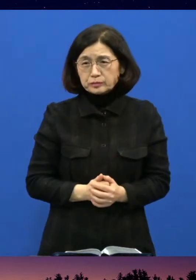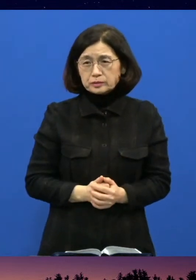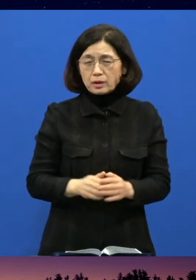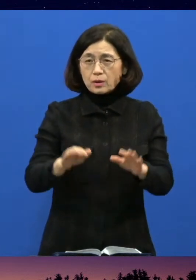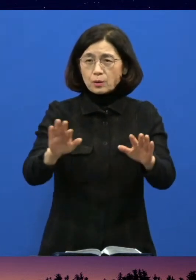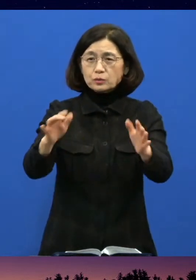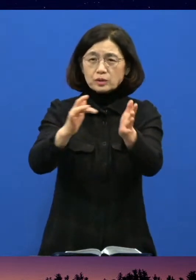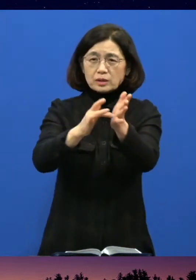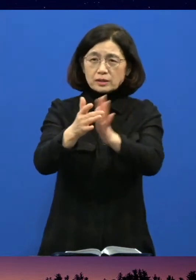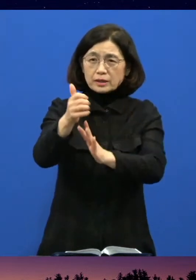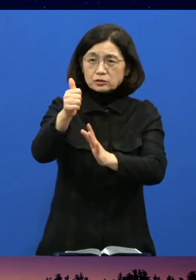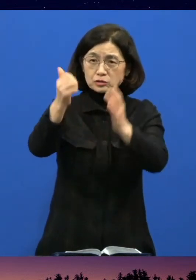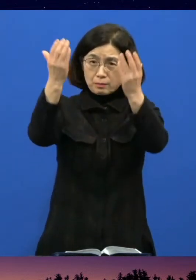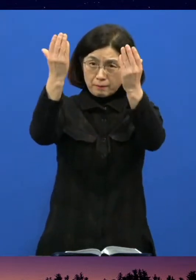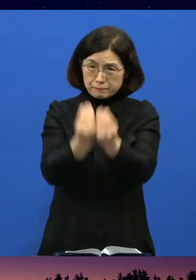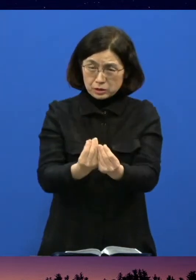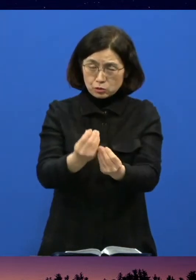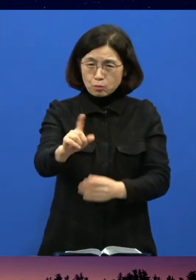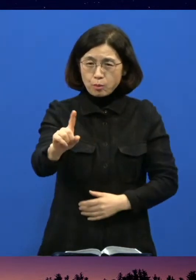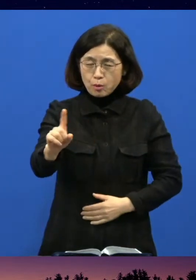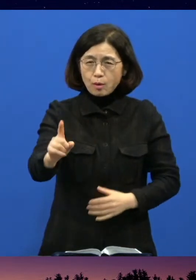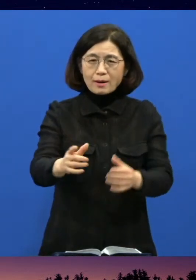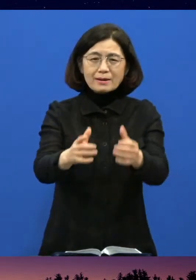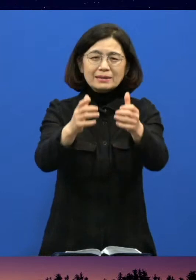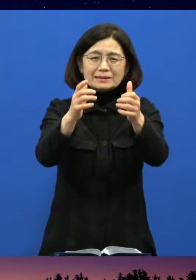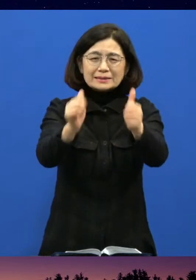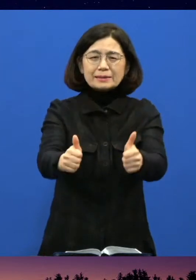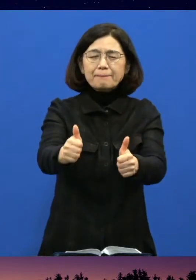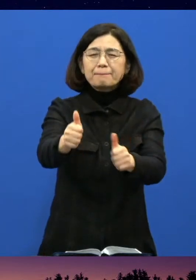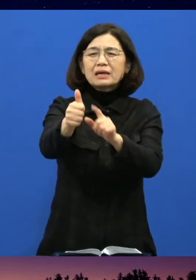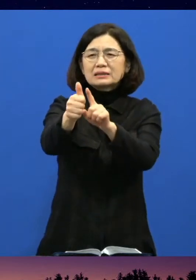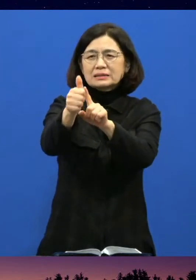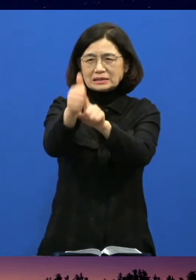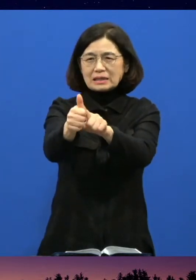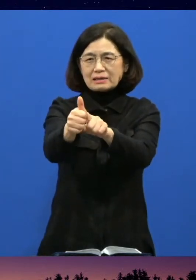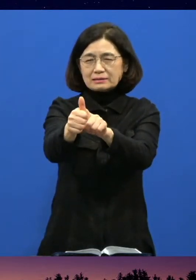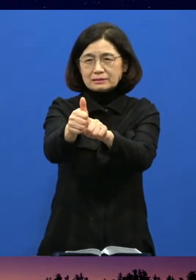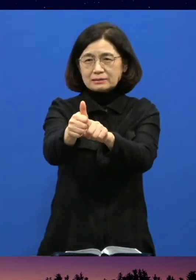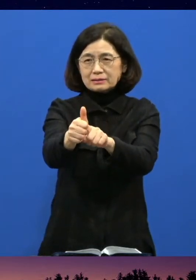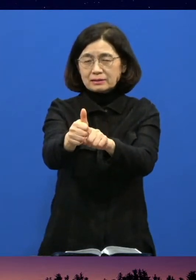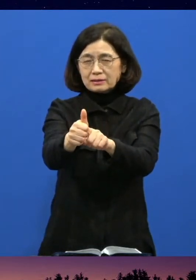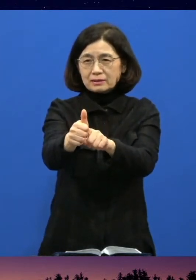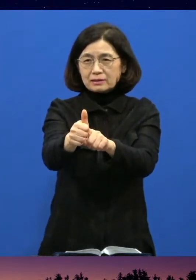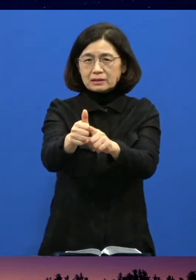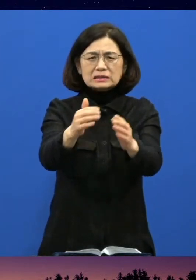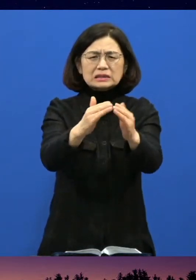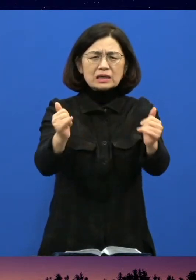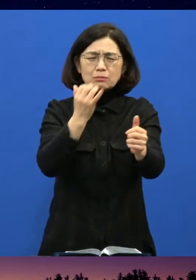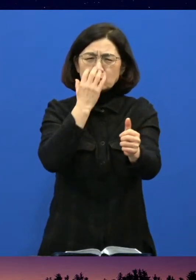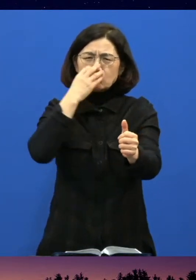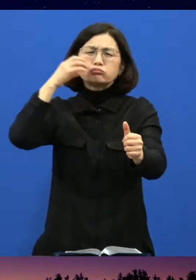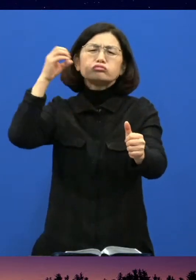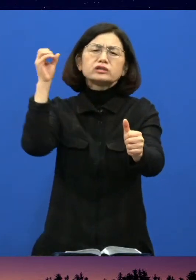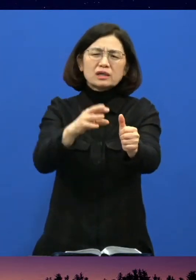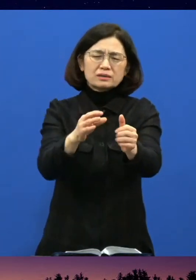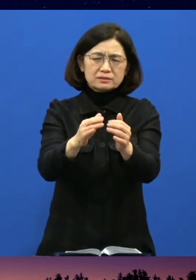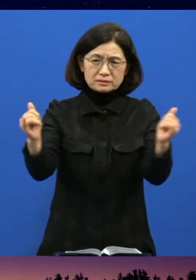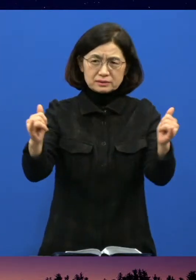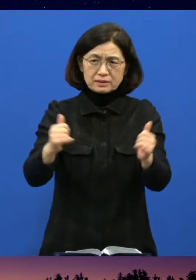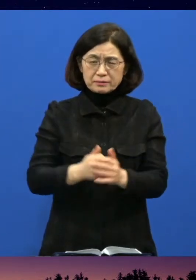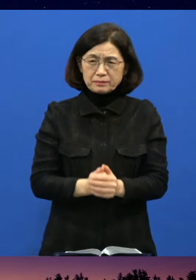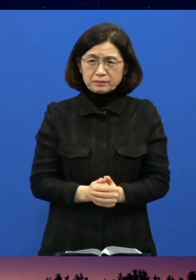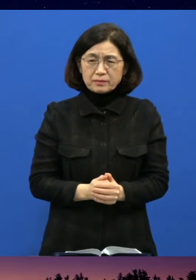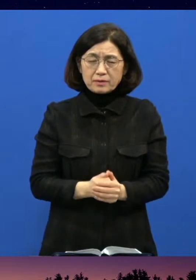예수님의 비유에서 한 재판장을 소개하는데, 한마디로 이 재판장은 아나무인이에요. 아나무인. 어떤 재판장이죠? 오늘 여기